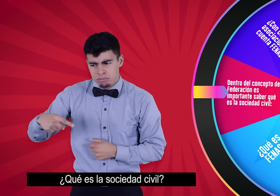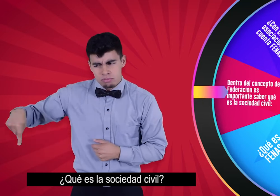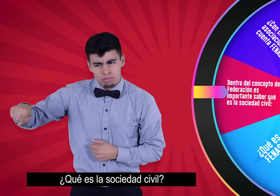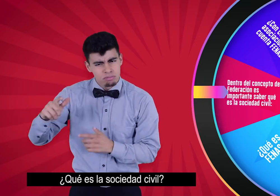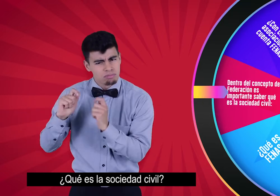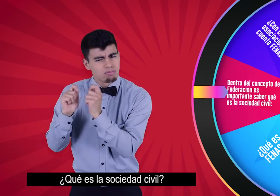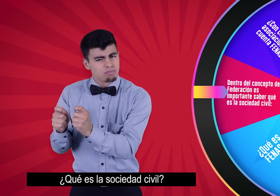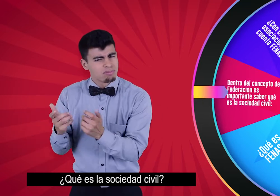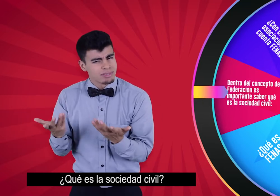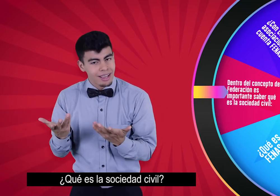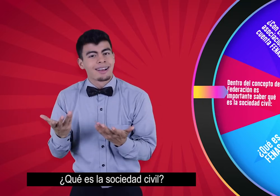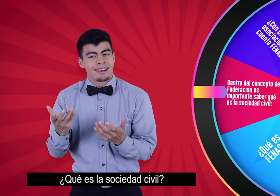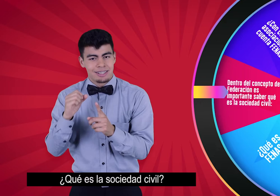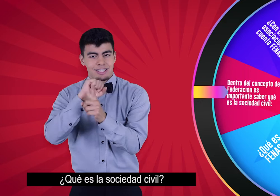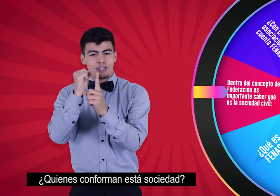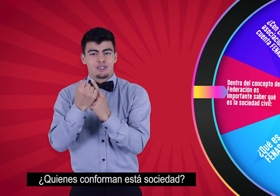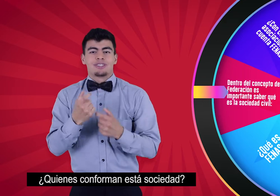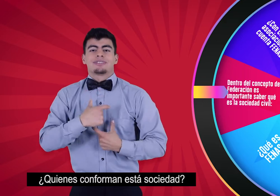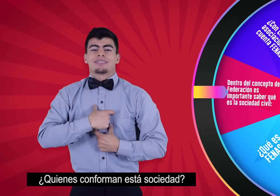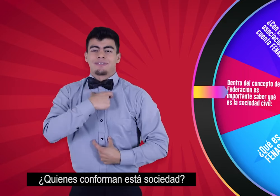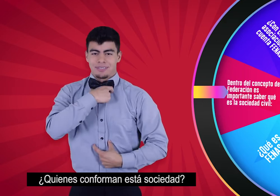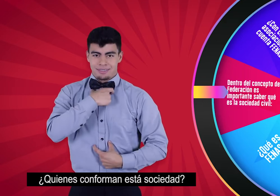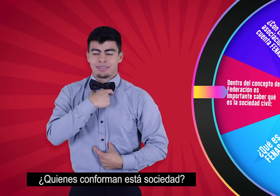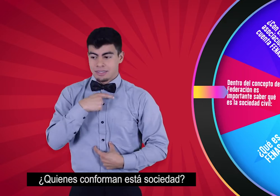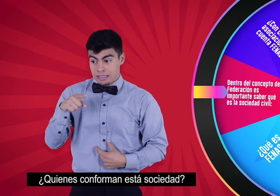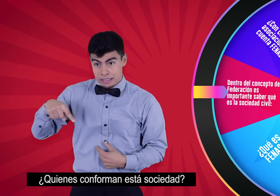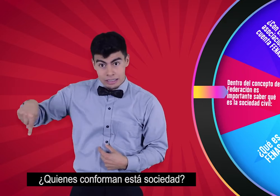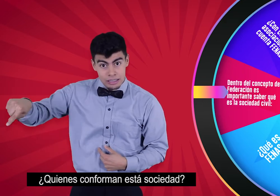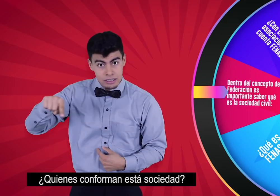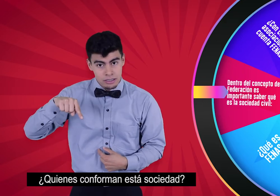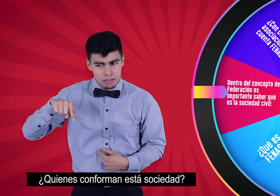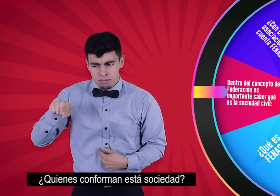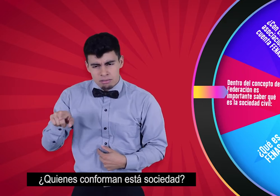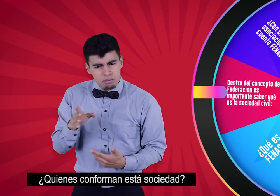sociedad civil. ¿Quiénes conforman esta sociedad?